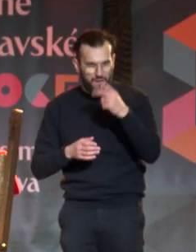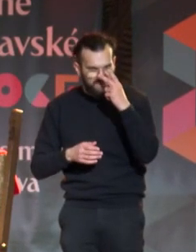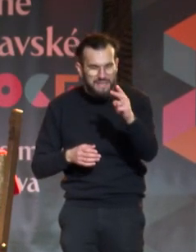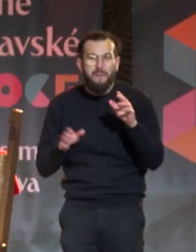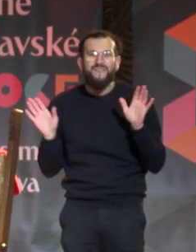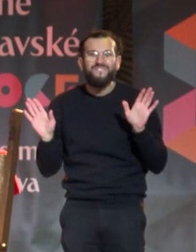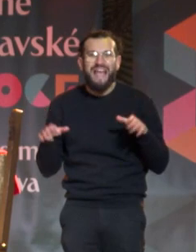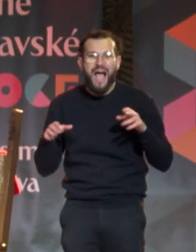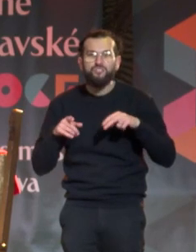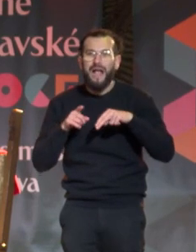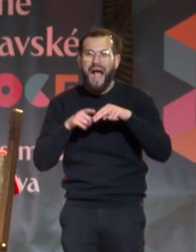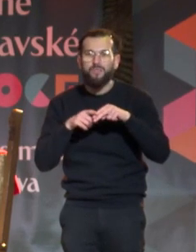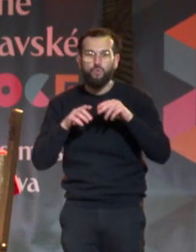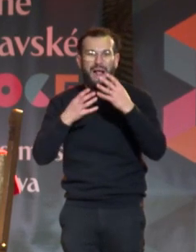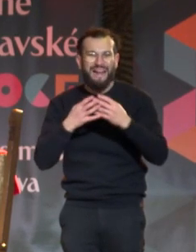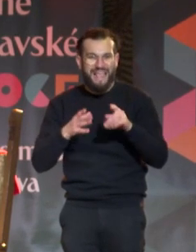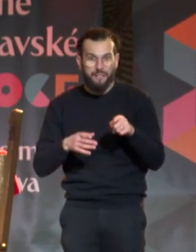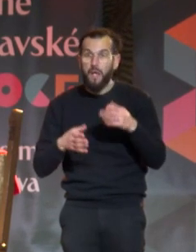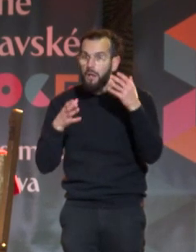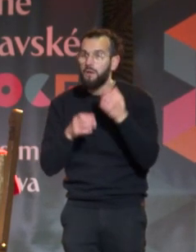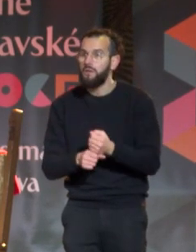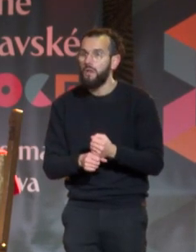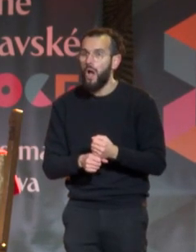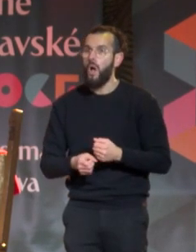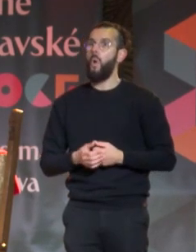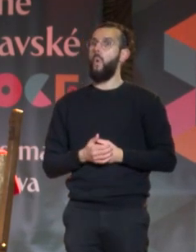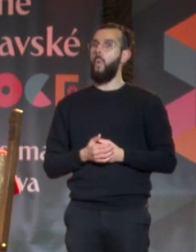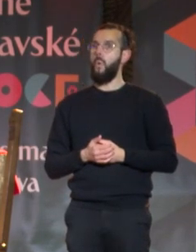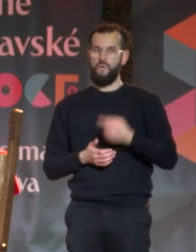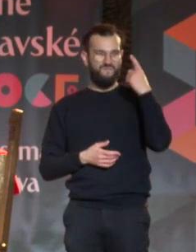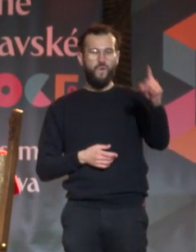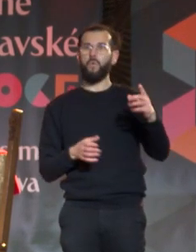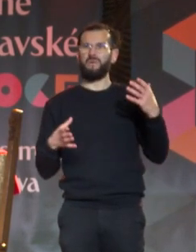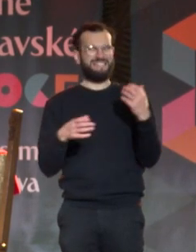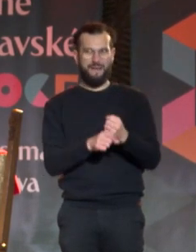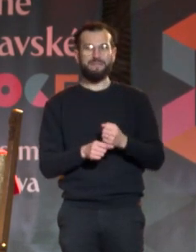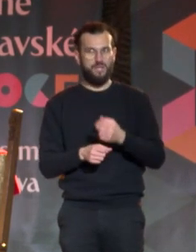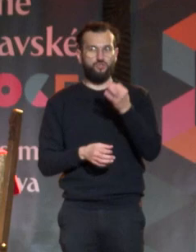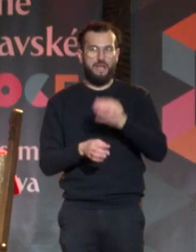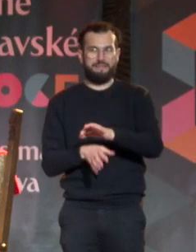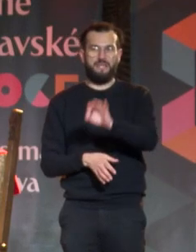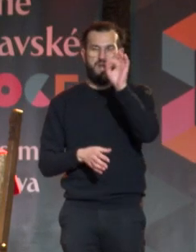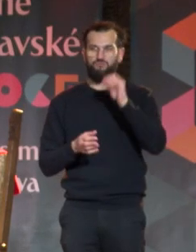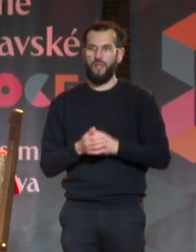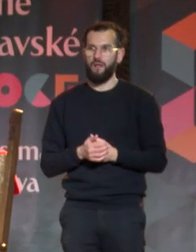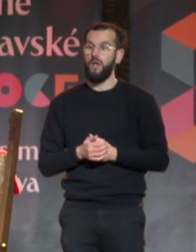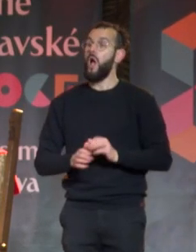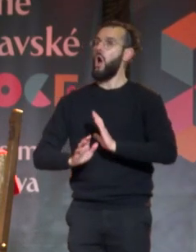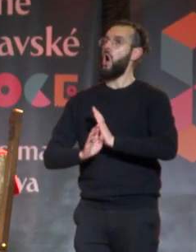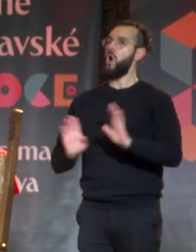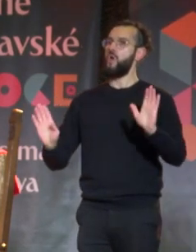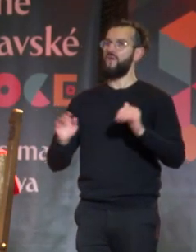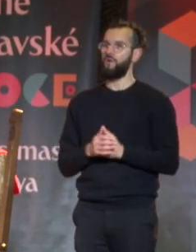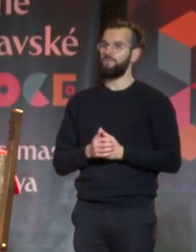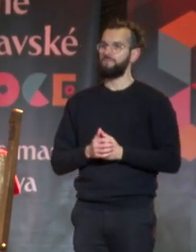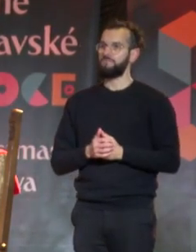andulku. Ešte ju chytila, tá by teraz vonku zmrzla. Tak, hotovo. Kľudne by som sa